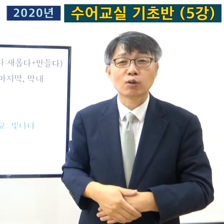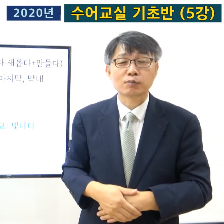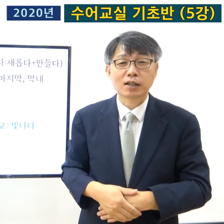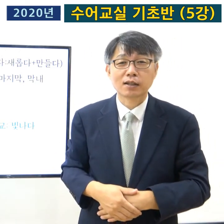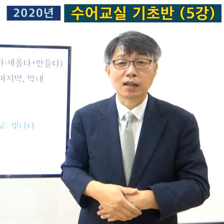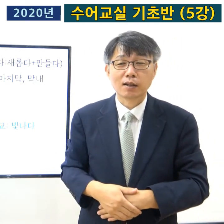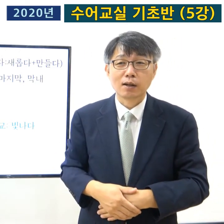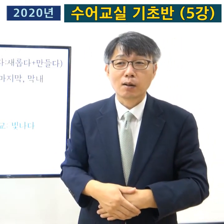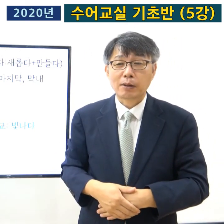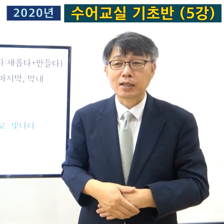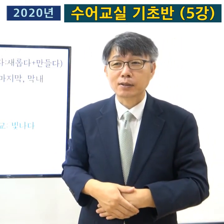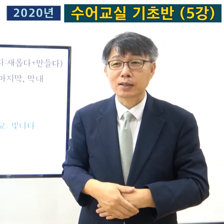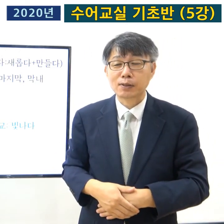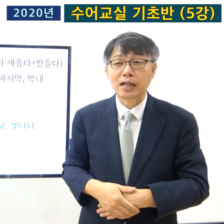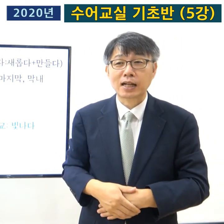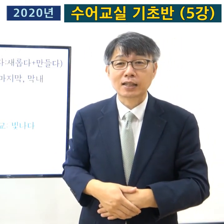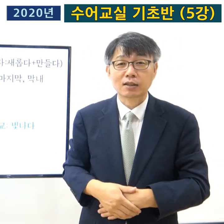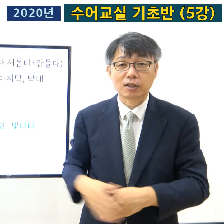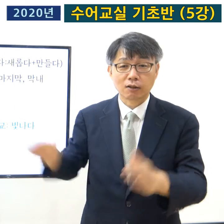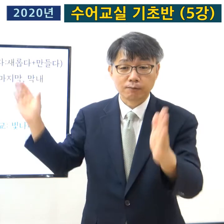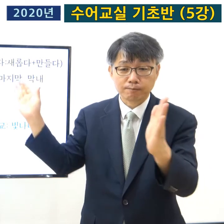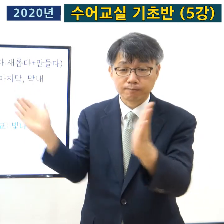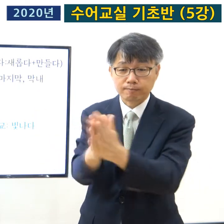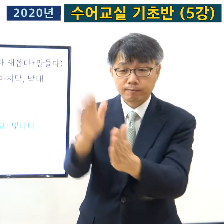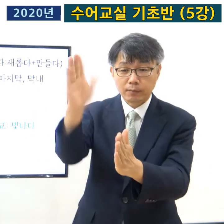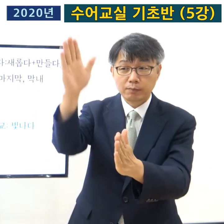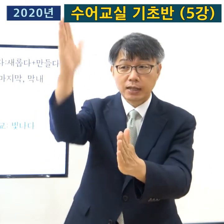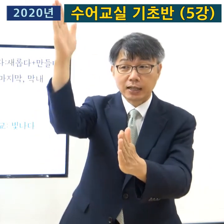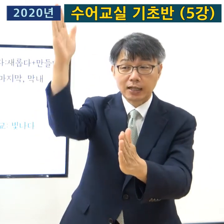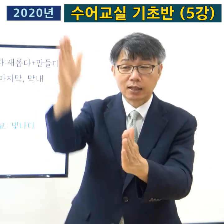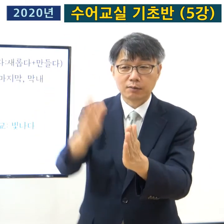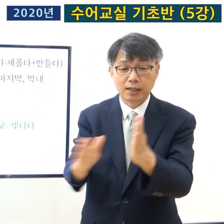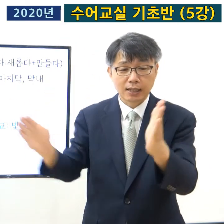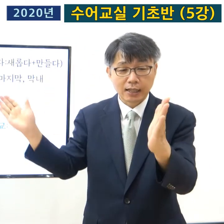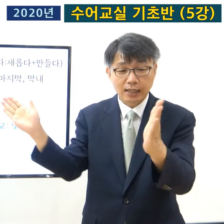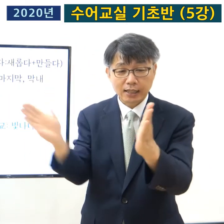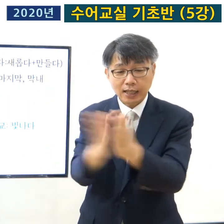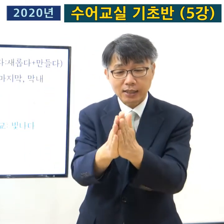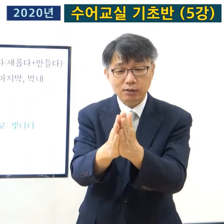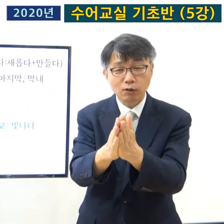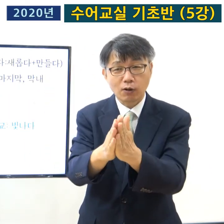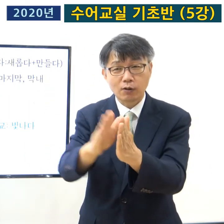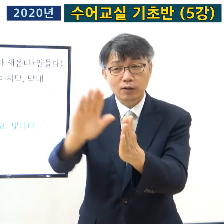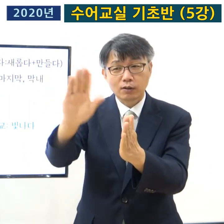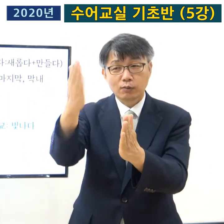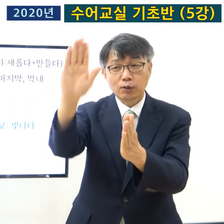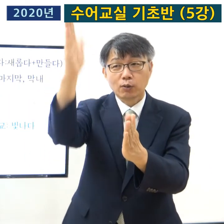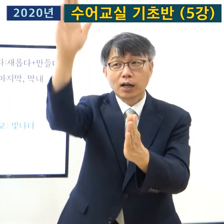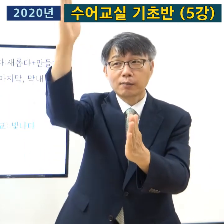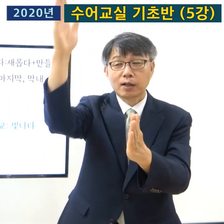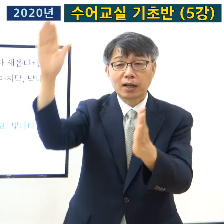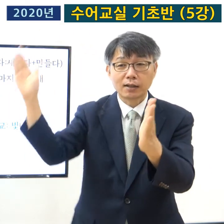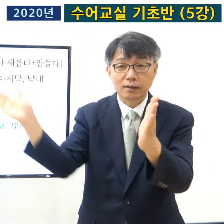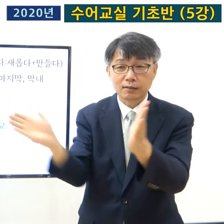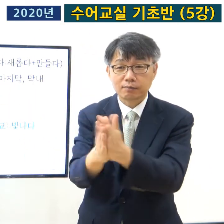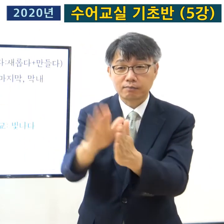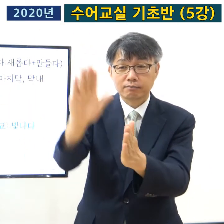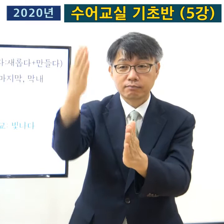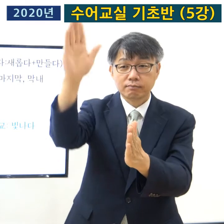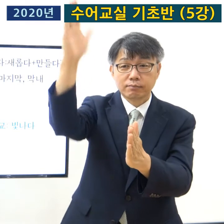졸업장 이렇게 반짝반짝 빛나다 할 때는 어떻게 해요? 빛나다 이렇게 합니다. 치고요. 위로 올라가는 겁니다.